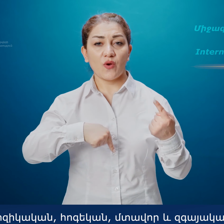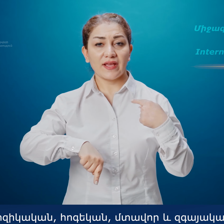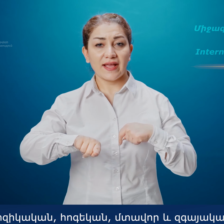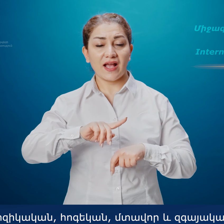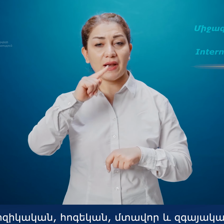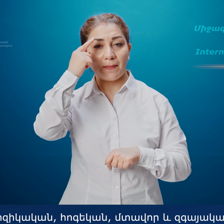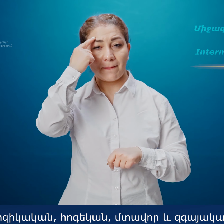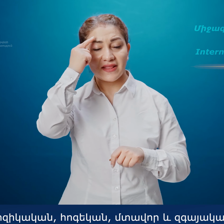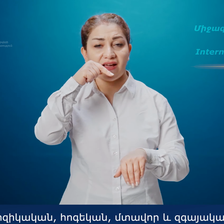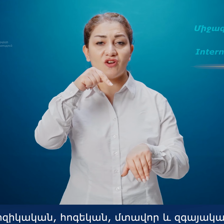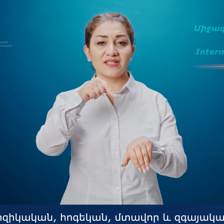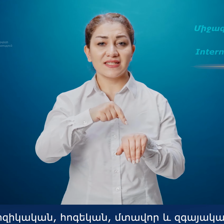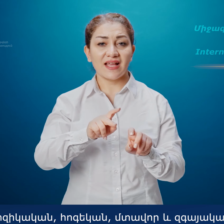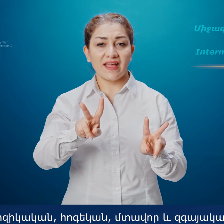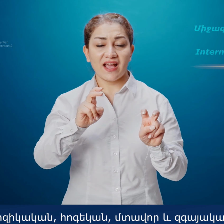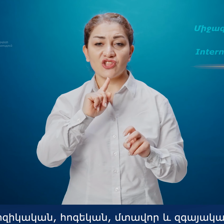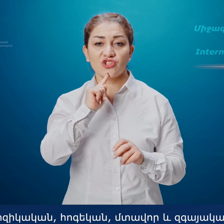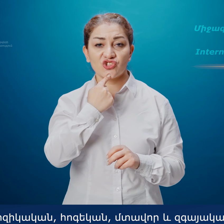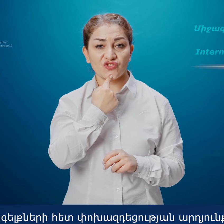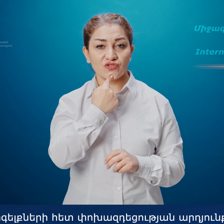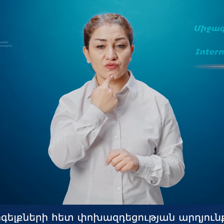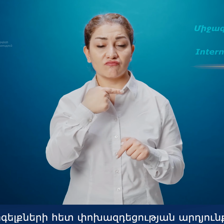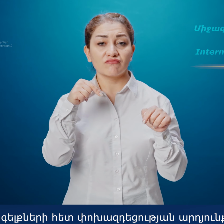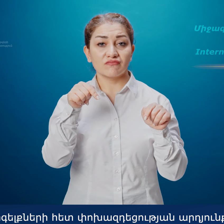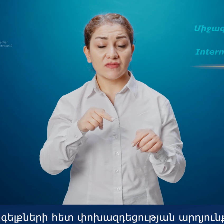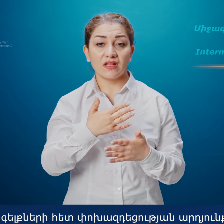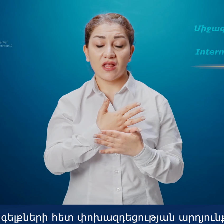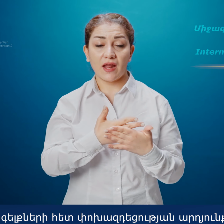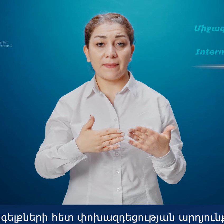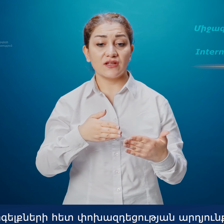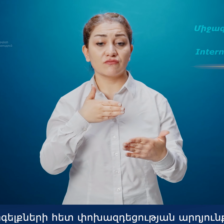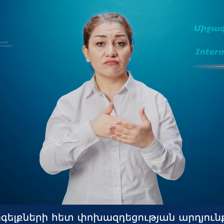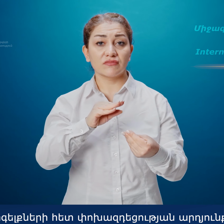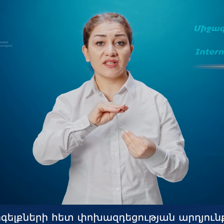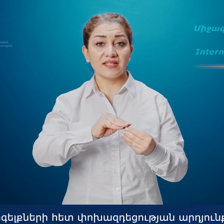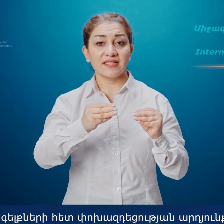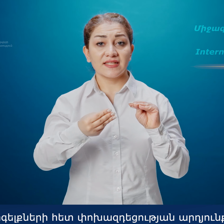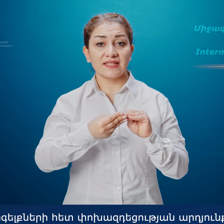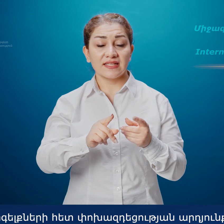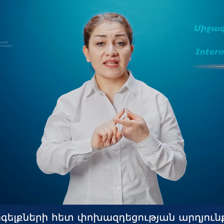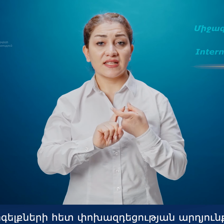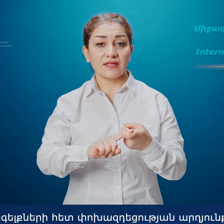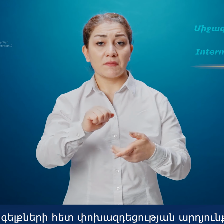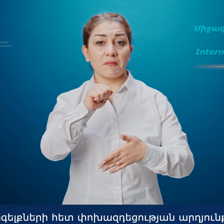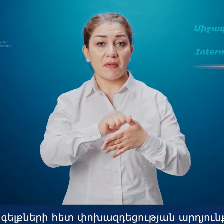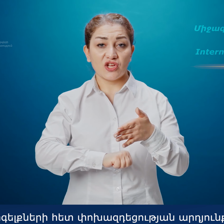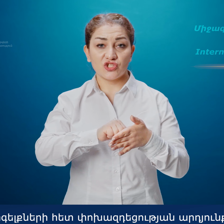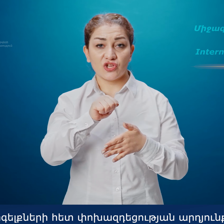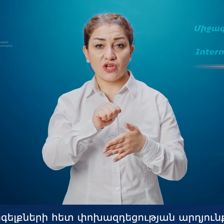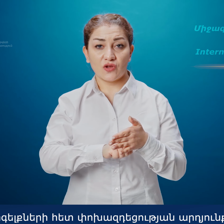զգայական դժվարություններ, որոնք տարբեր արգելքների հետ փոխազդեցության արդյունքում արգելակում են նրանց լիակատար և